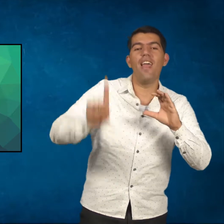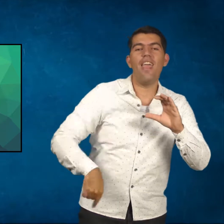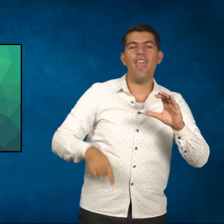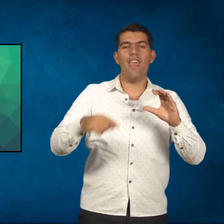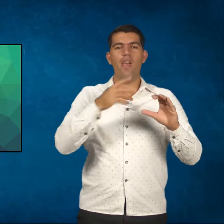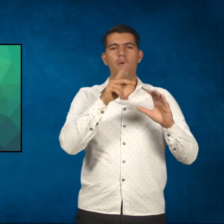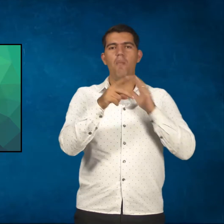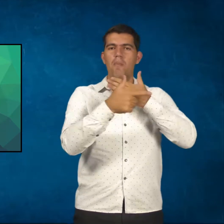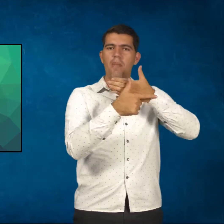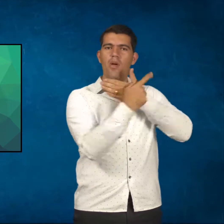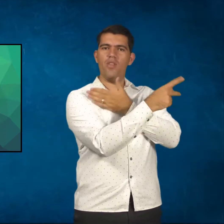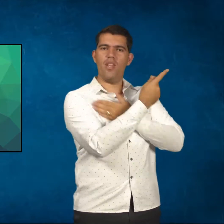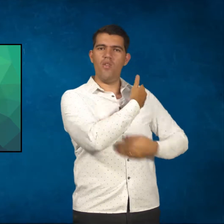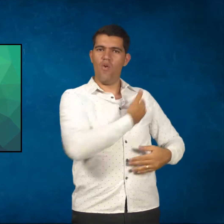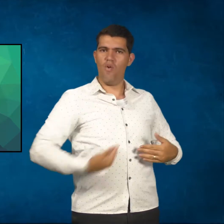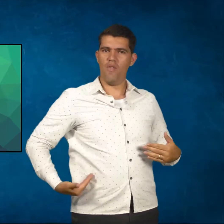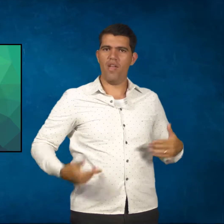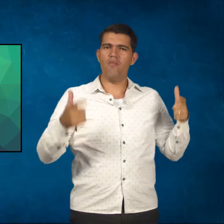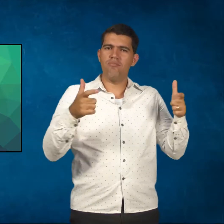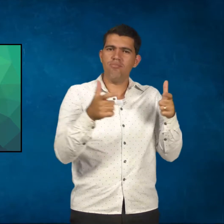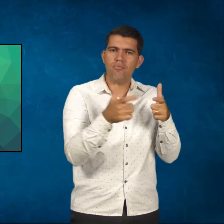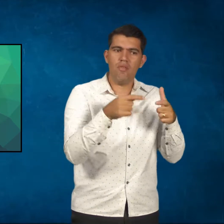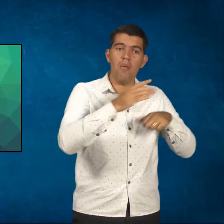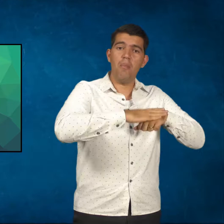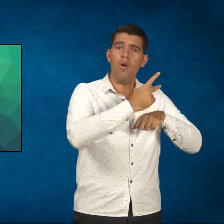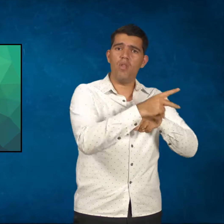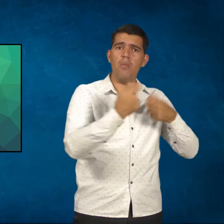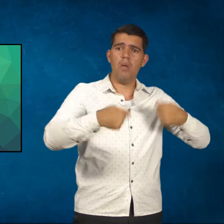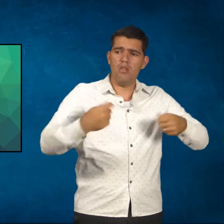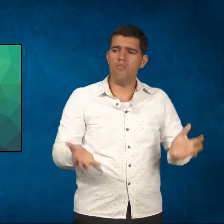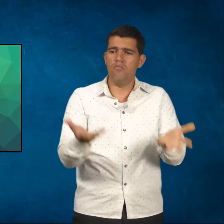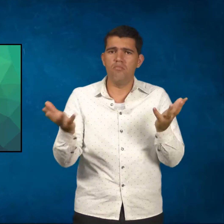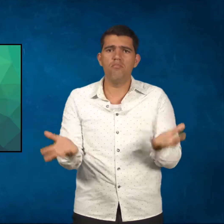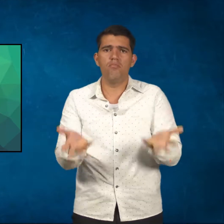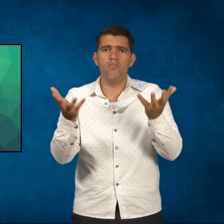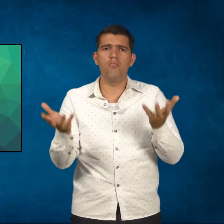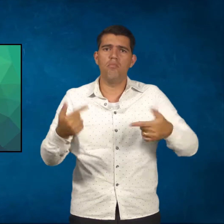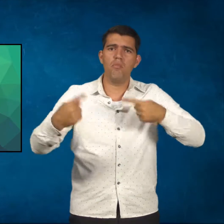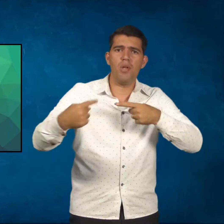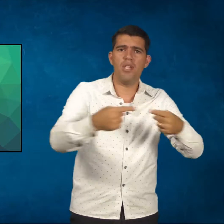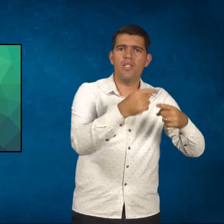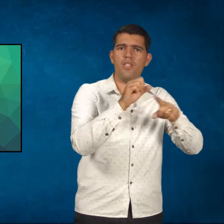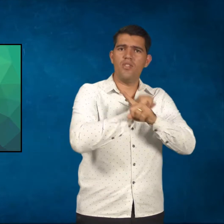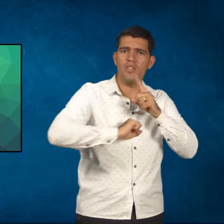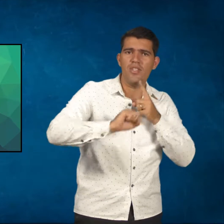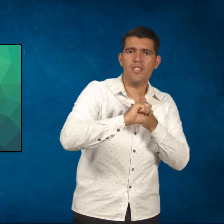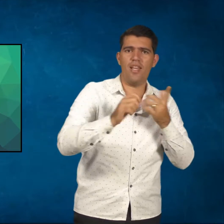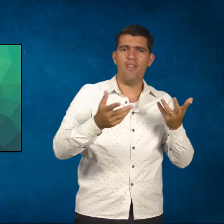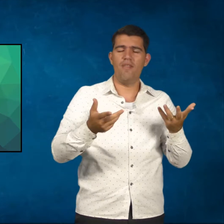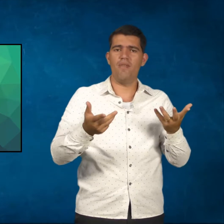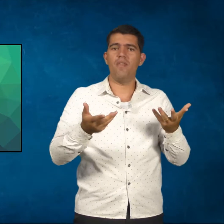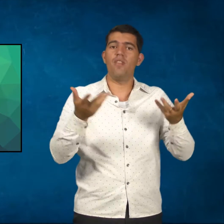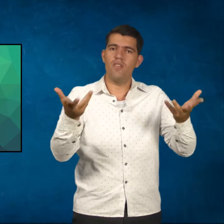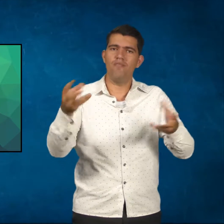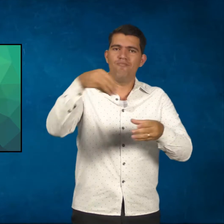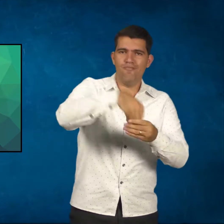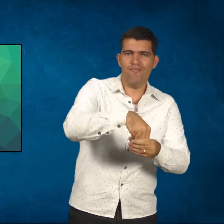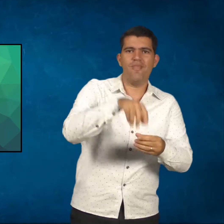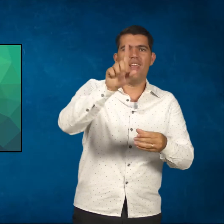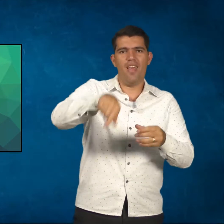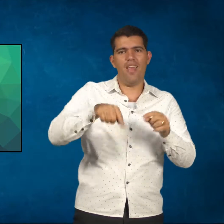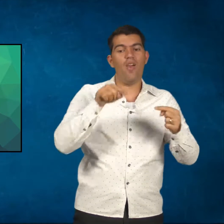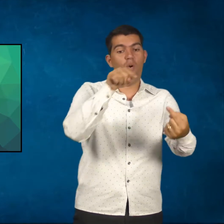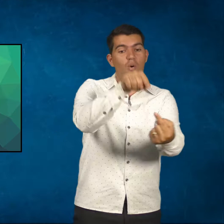diminuição do papel do Estado como executor de políticas sociais, aqui inseridas aquelas que estão voltadas